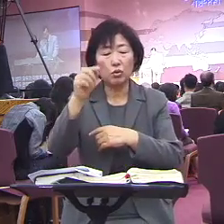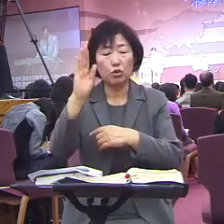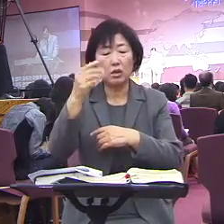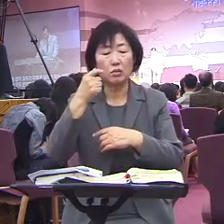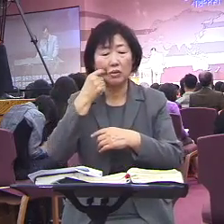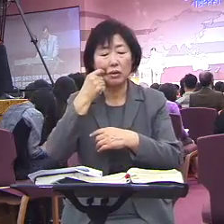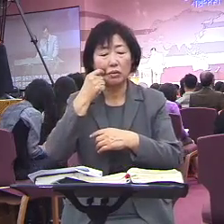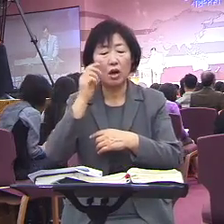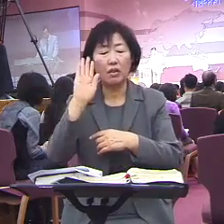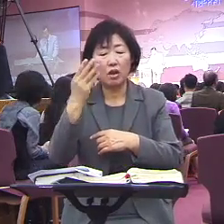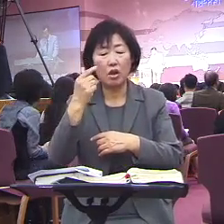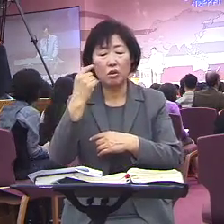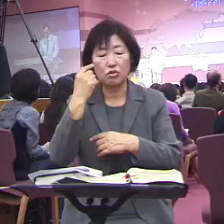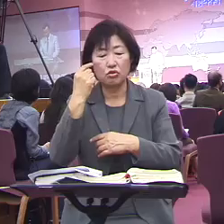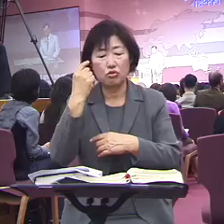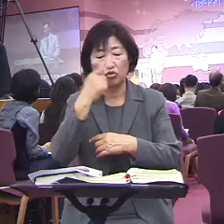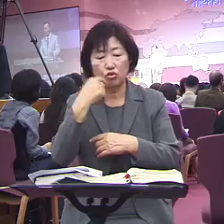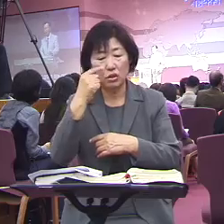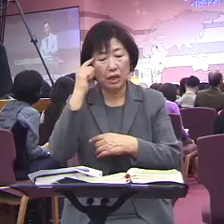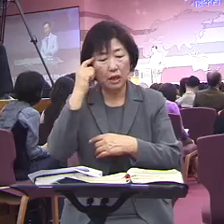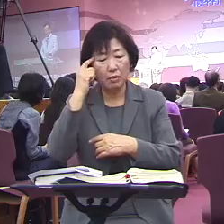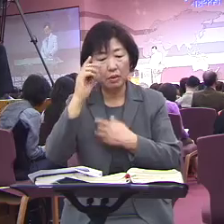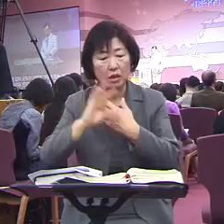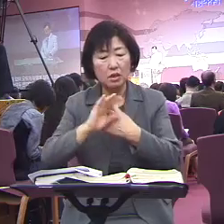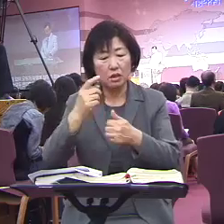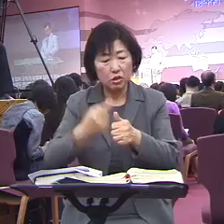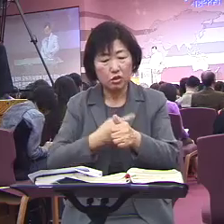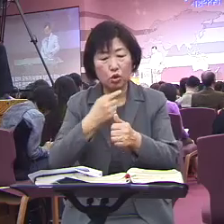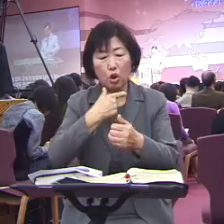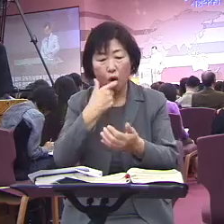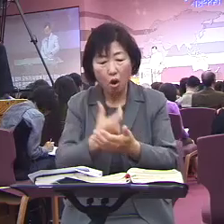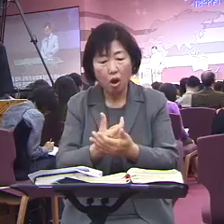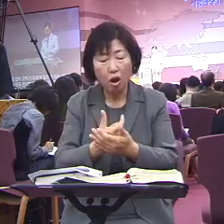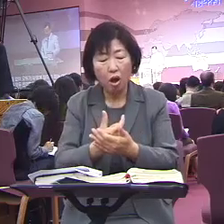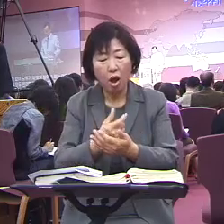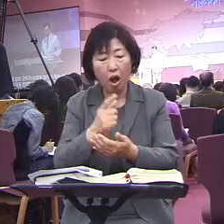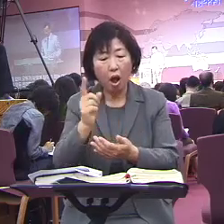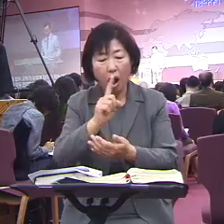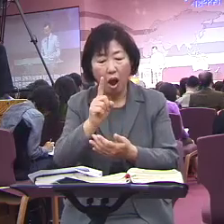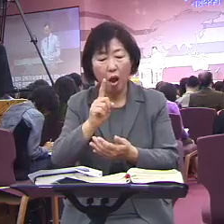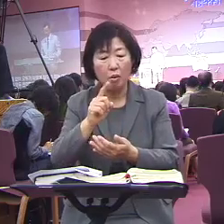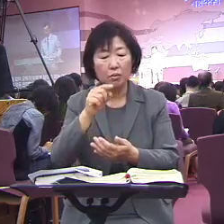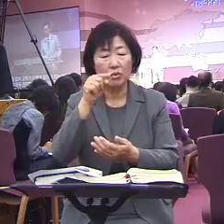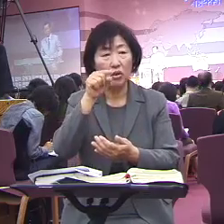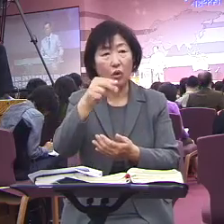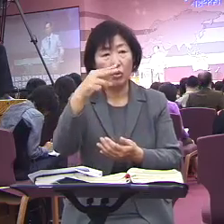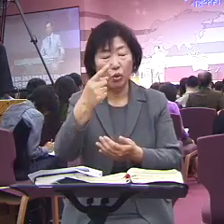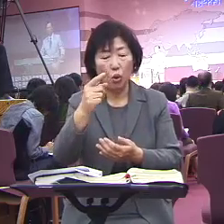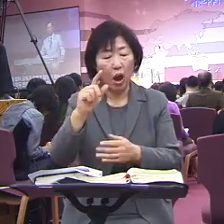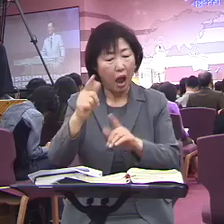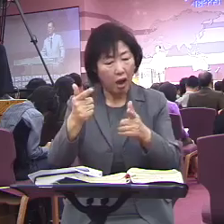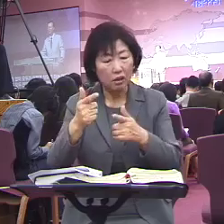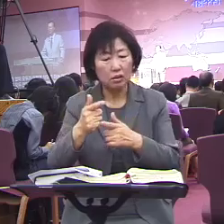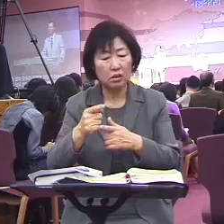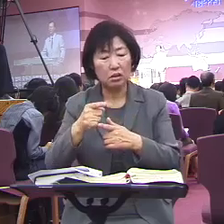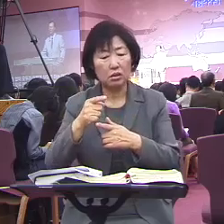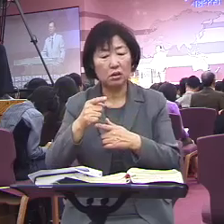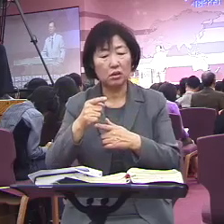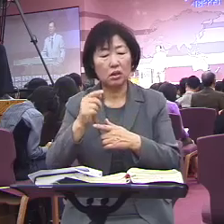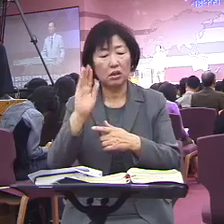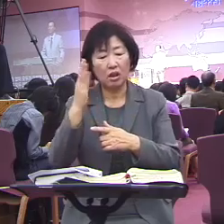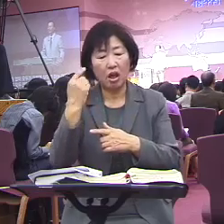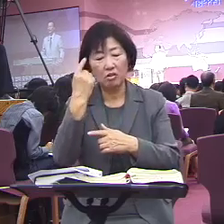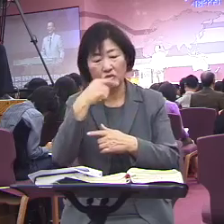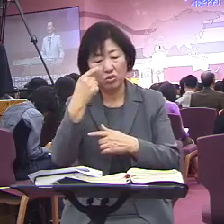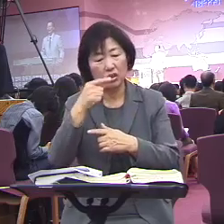못하고 된 줄로 생각하면 스스로 속이 됩니다. 아무것도 아닌데 된 줄로 생각하는 그 모습처럼